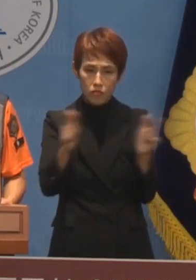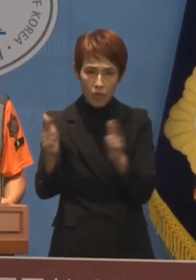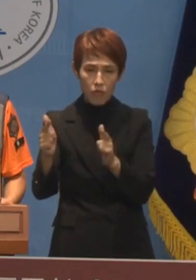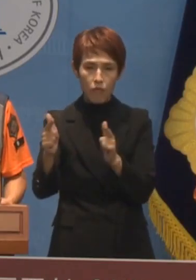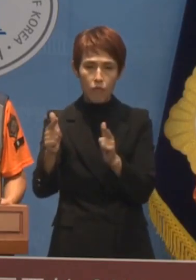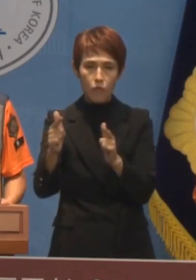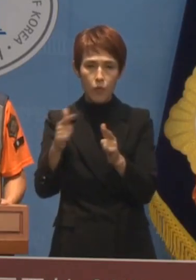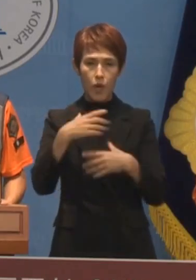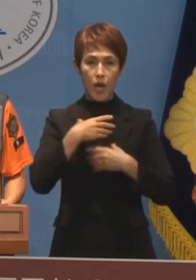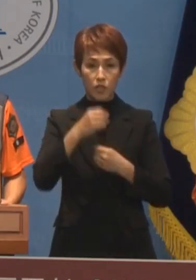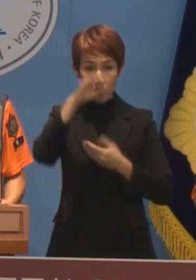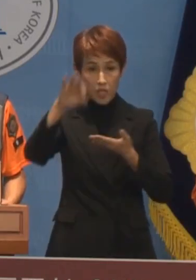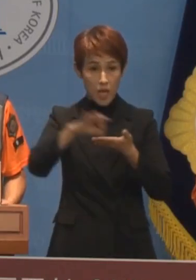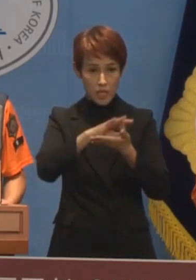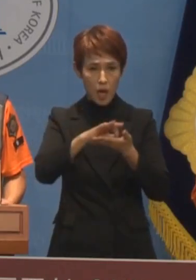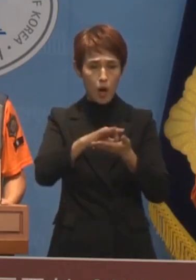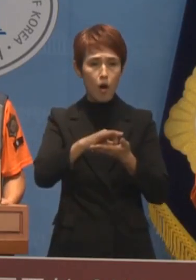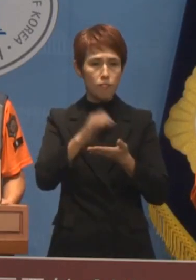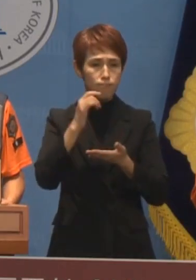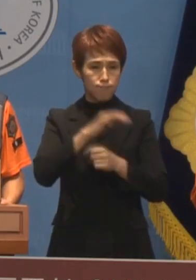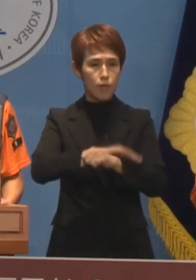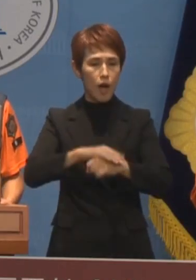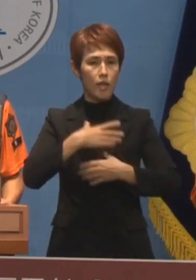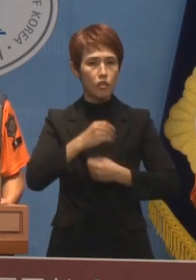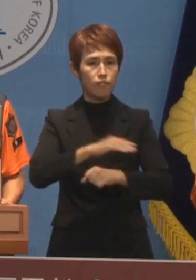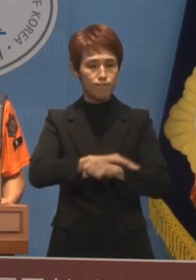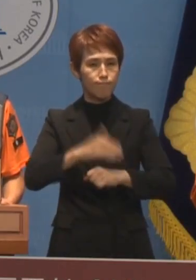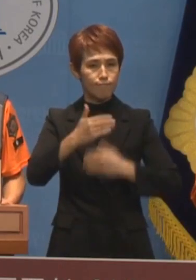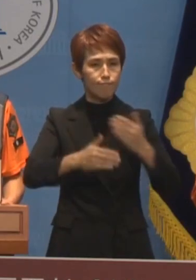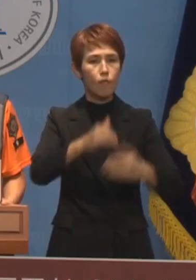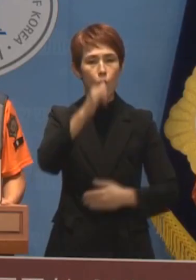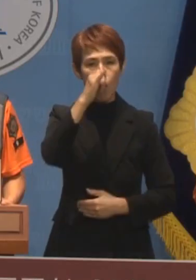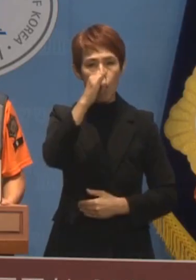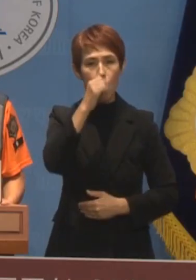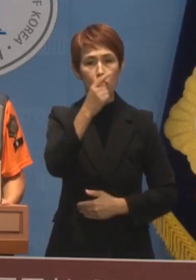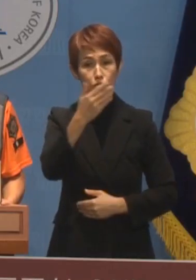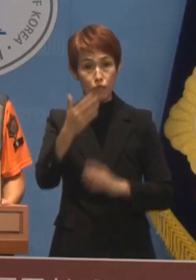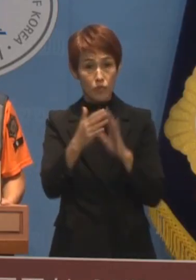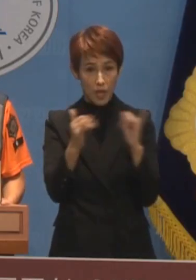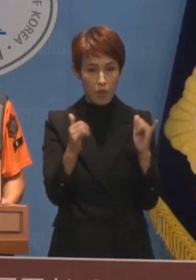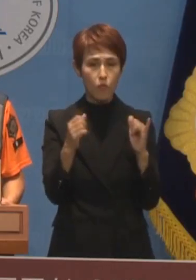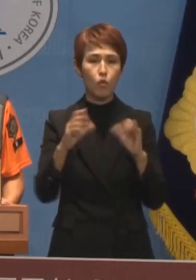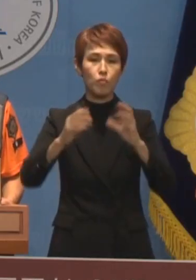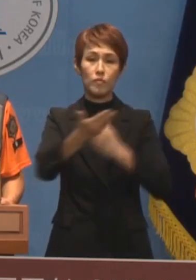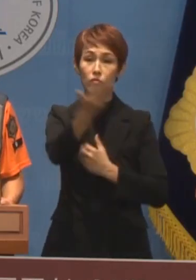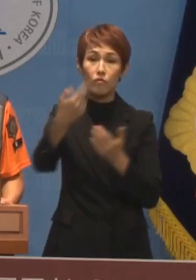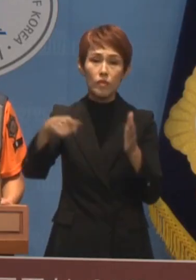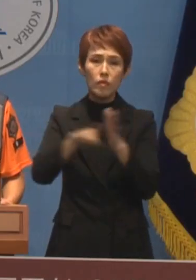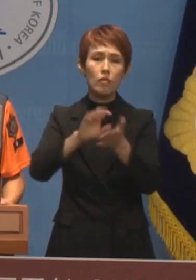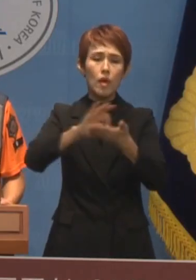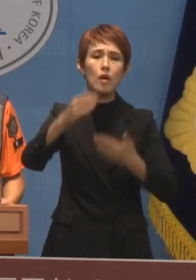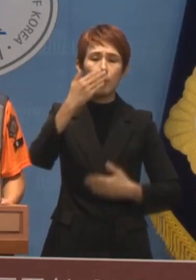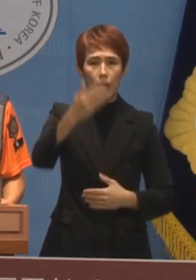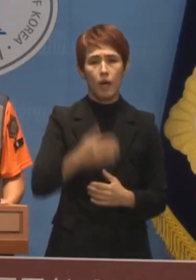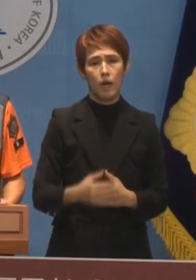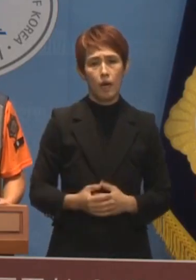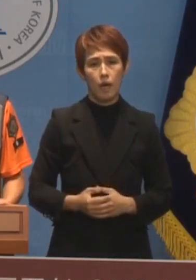소방 안전관리 예산이 그나마 안정적으로 확보되어 소방관과 국민 안전을 위해 사용할 수 있었다.